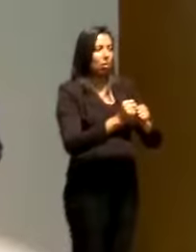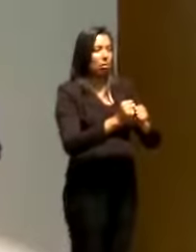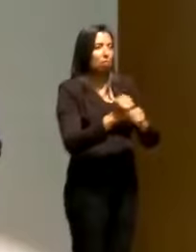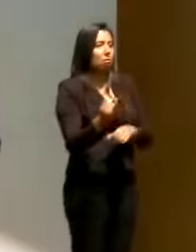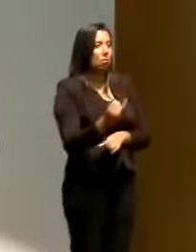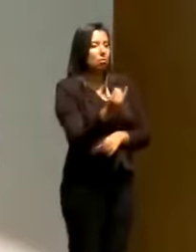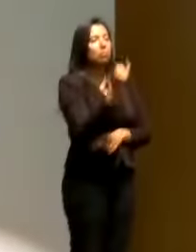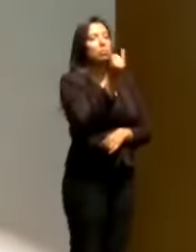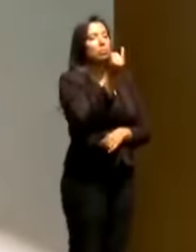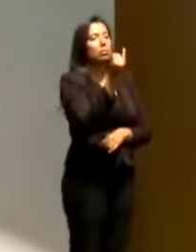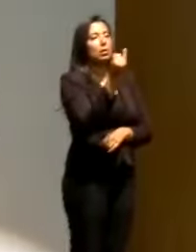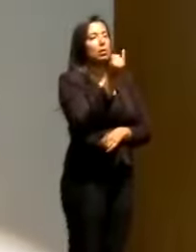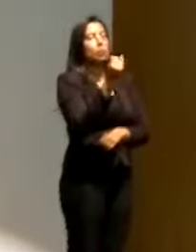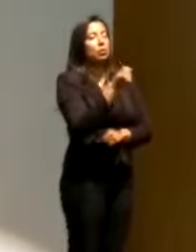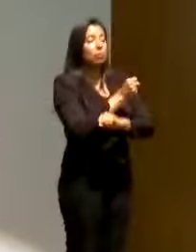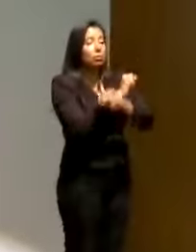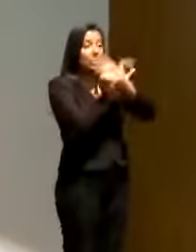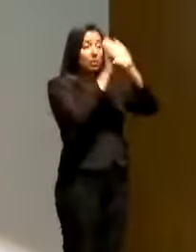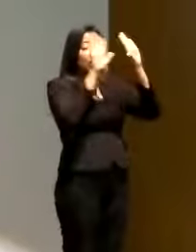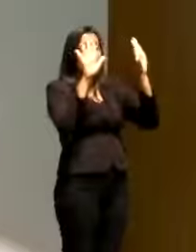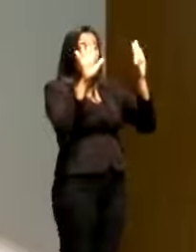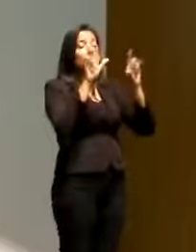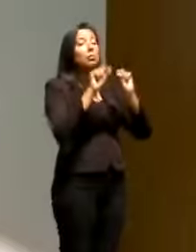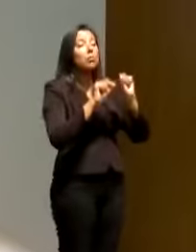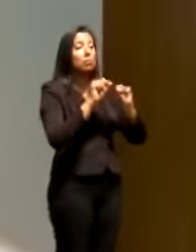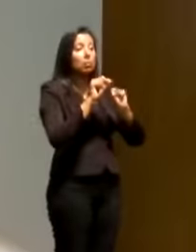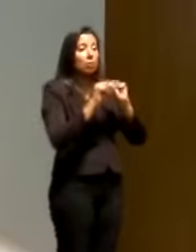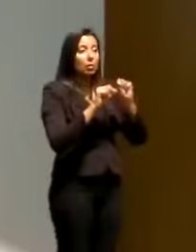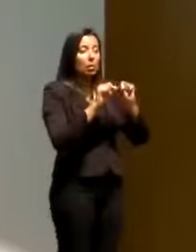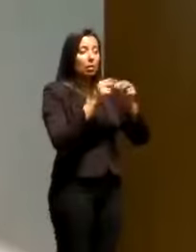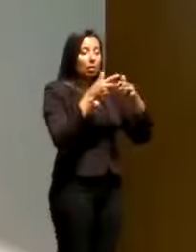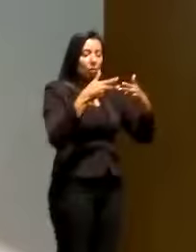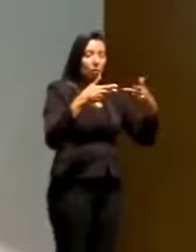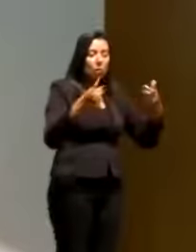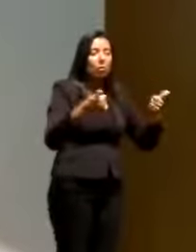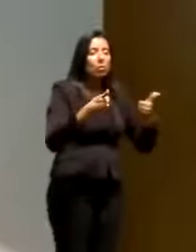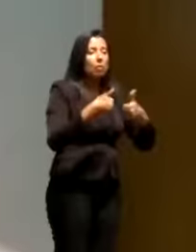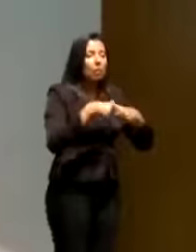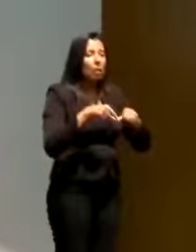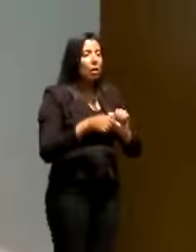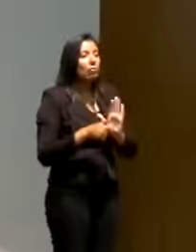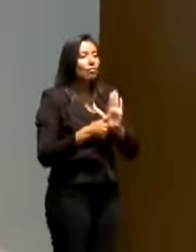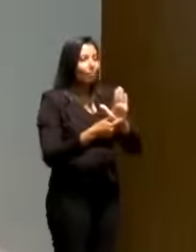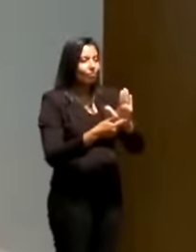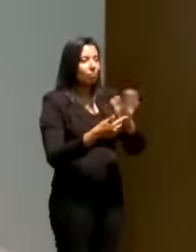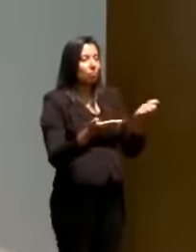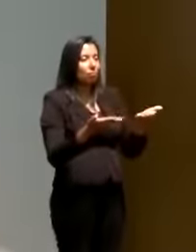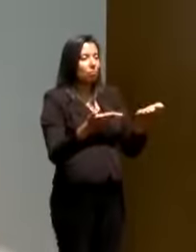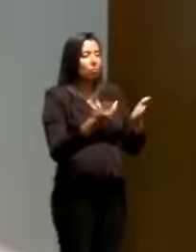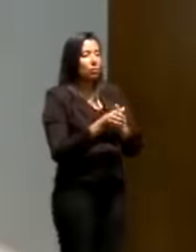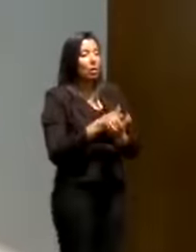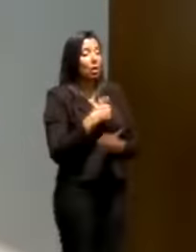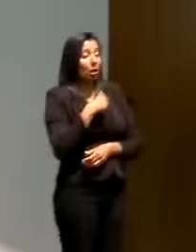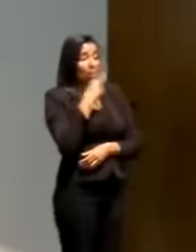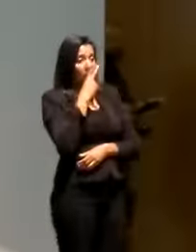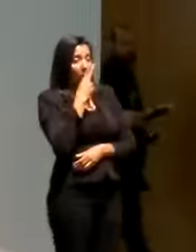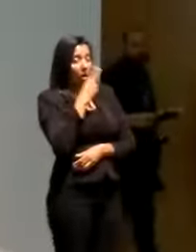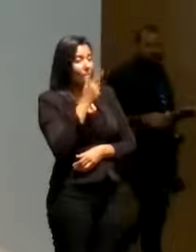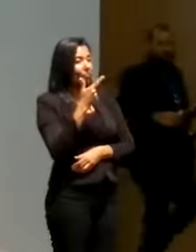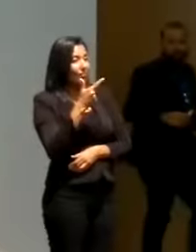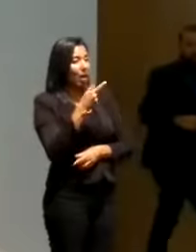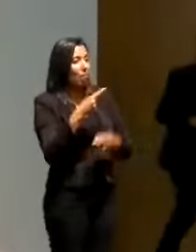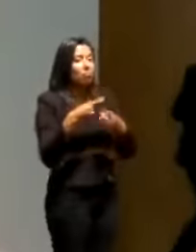frente. E eu acho que não há motivo nenhum para dúvidas, angústias, incertezas a respeito do que será o